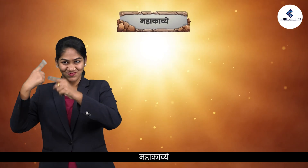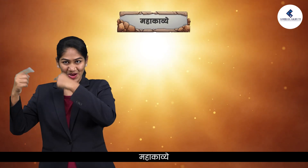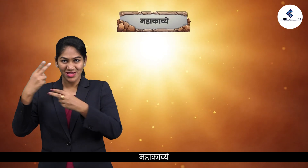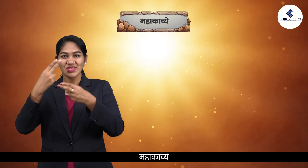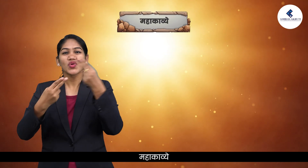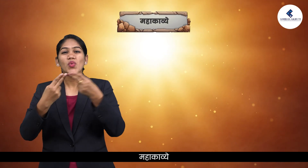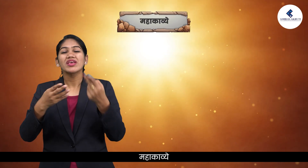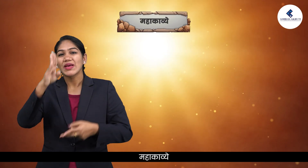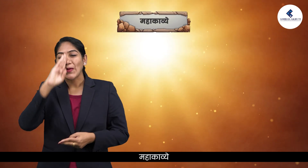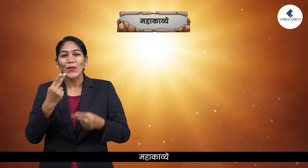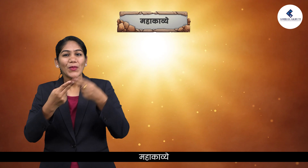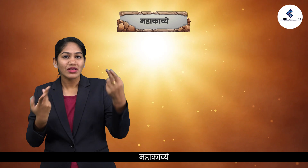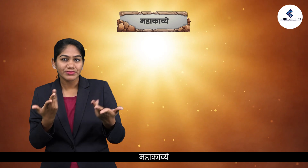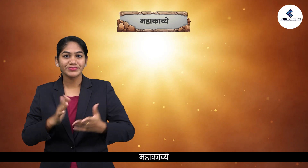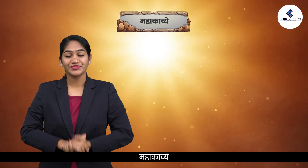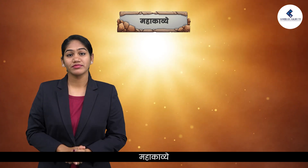महाकाव्ये.